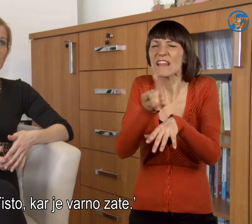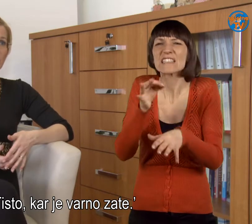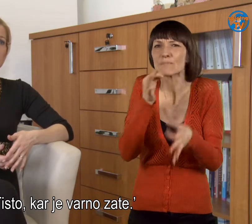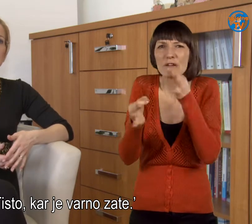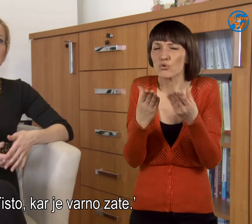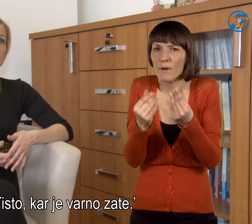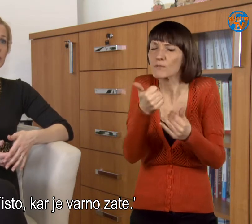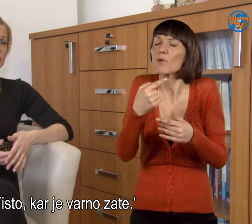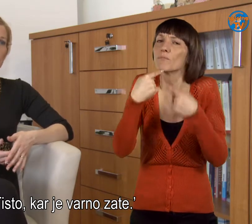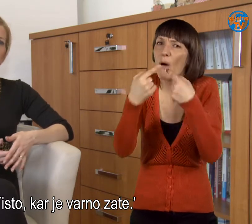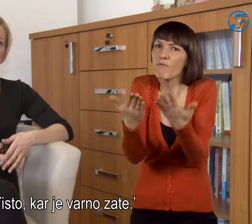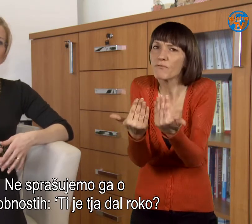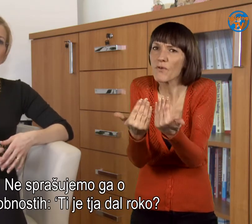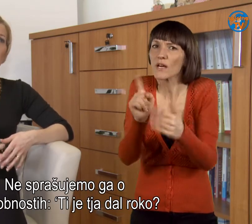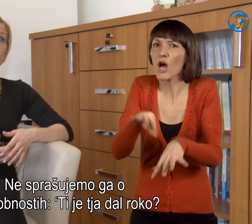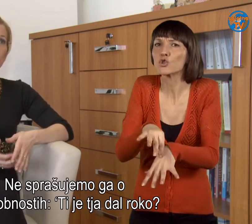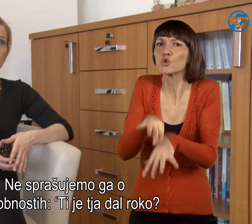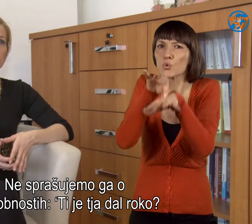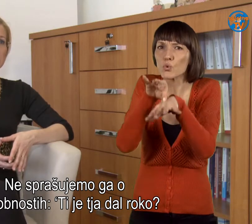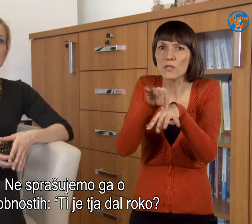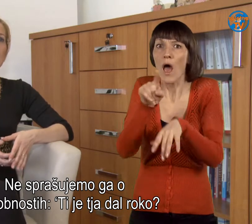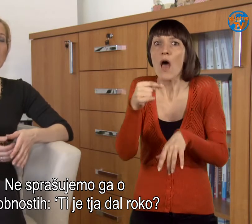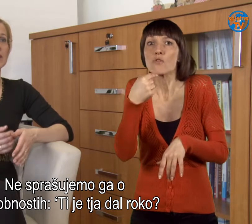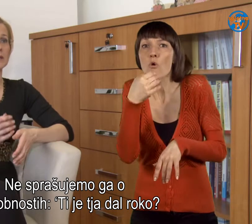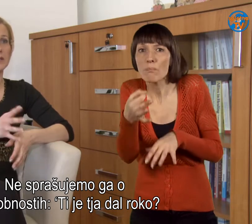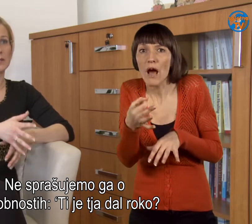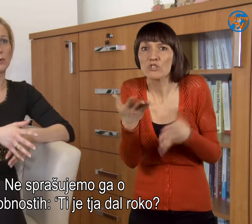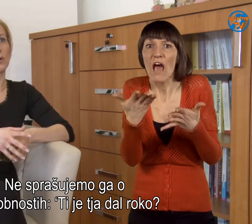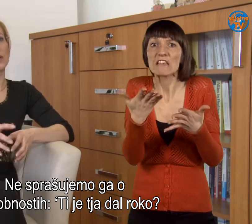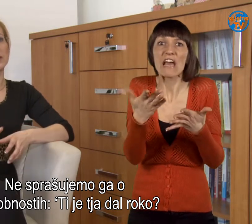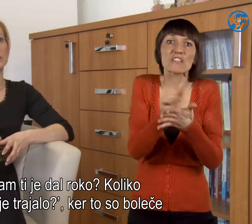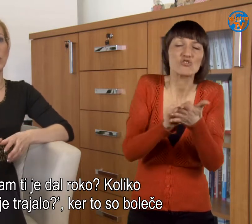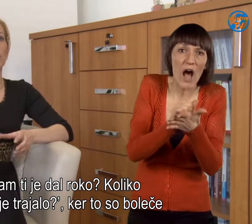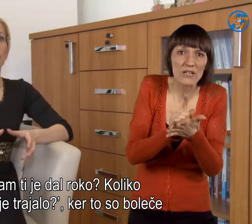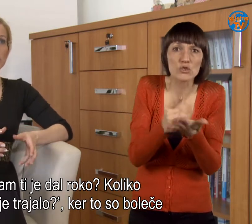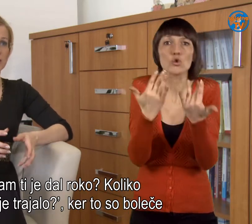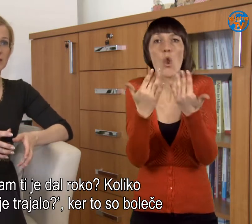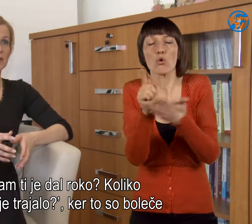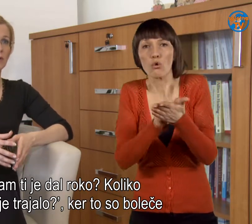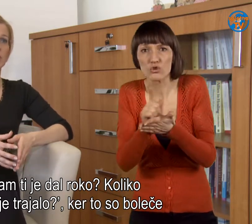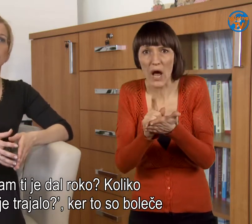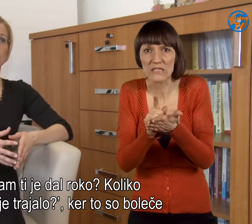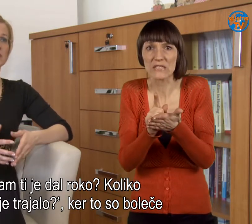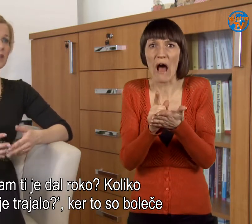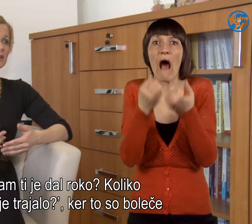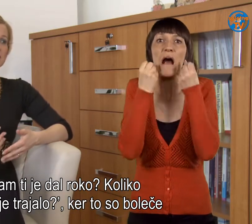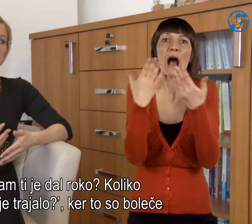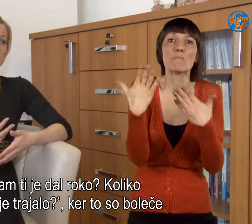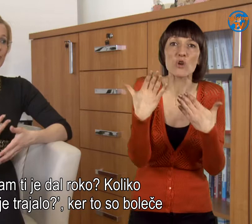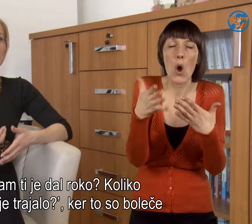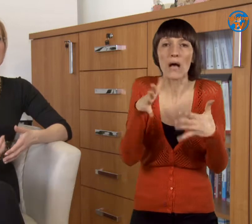je varno, da ga ne sprašujemo nekih podrobnosti, a ti je tja dal roko, a je tam dal roko, koliko časa je trajalo, ker to so vse